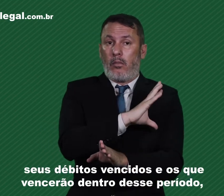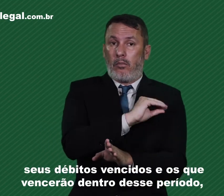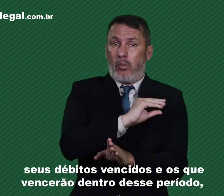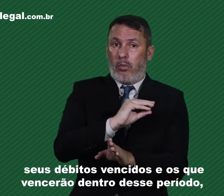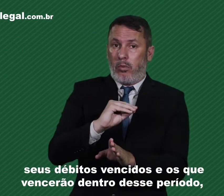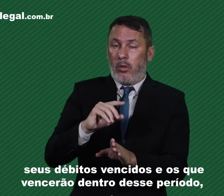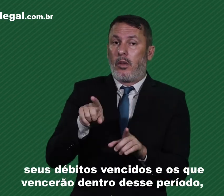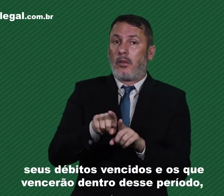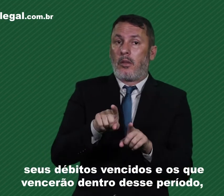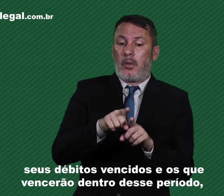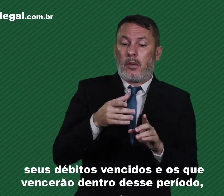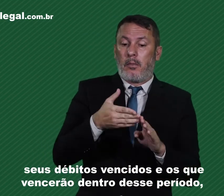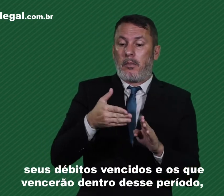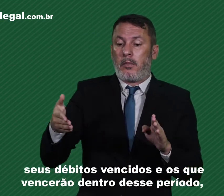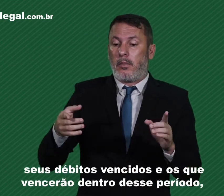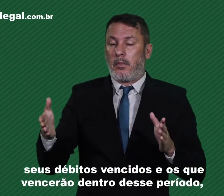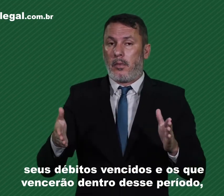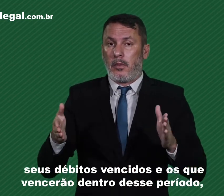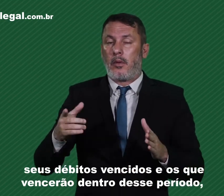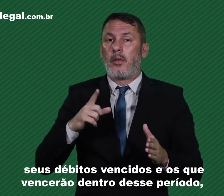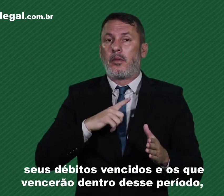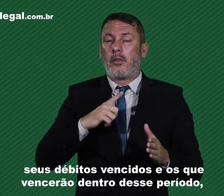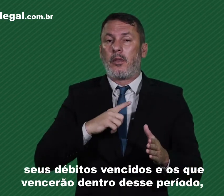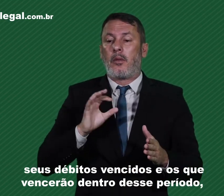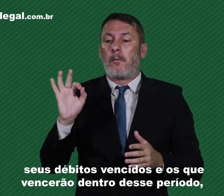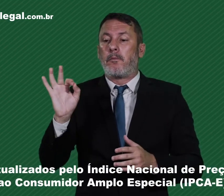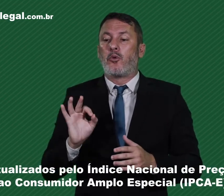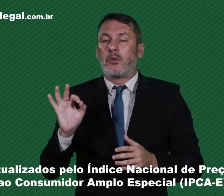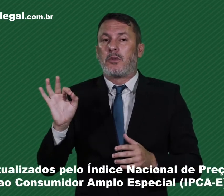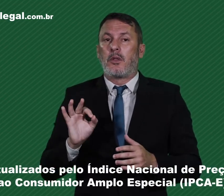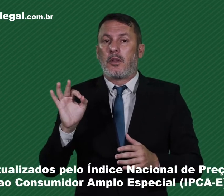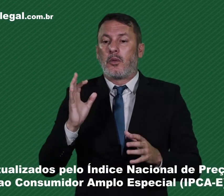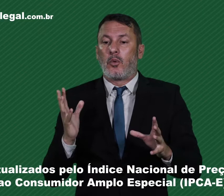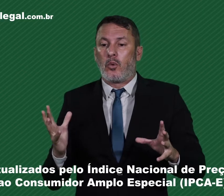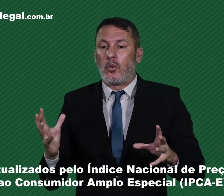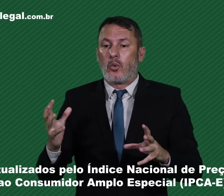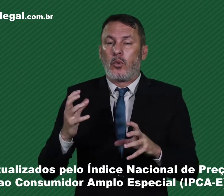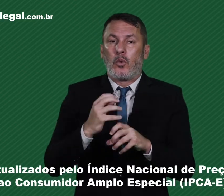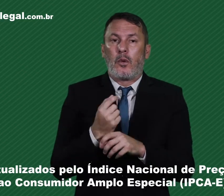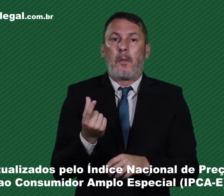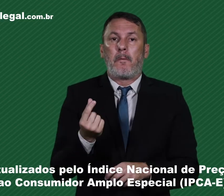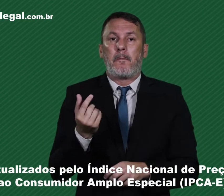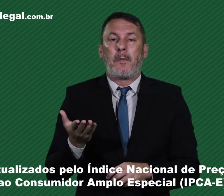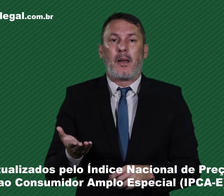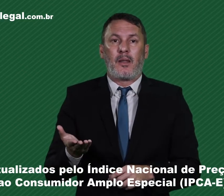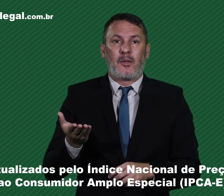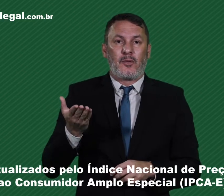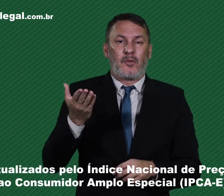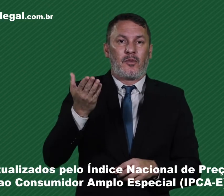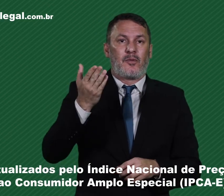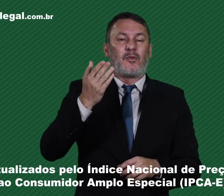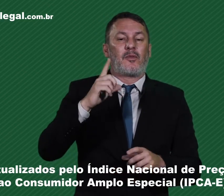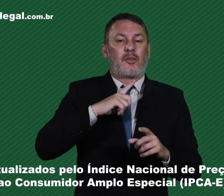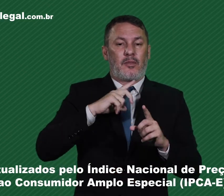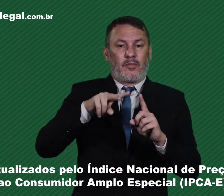débitos vencidos e os que venceram dentro desse período atualizados pelo índice Nacional de preços ao consumidor